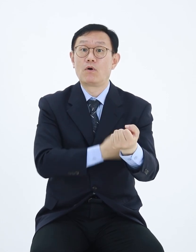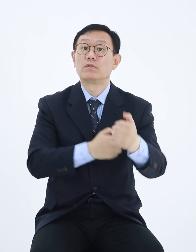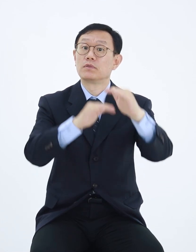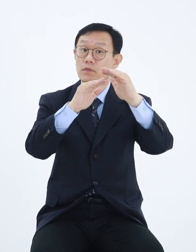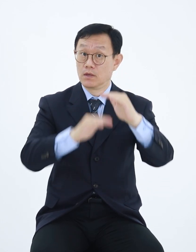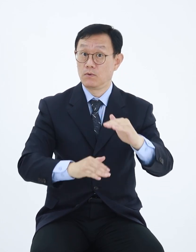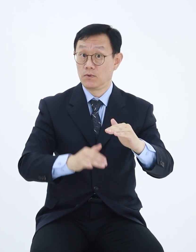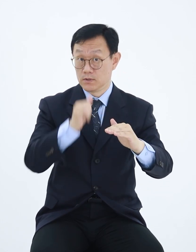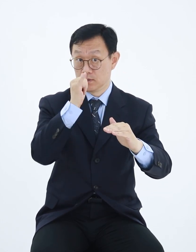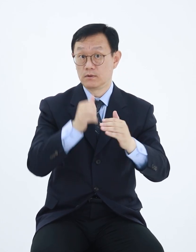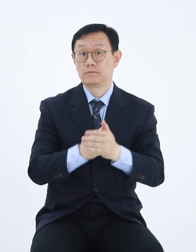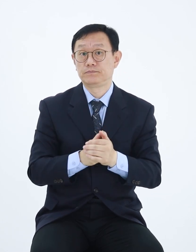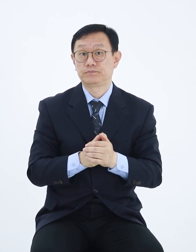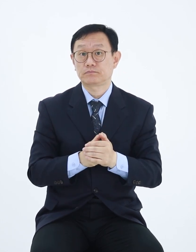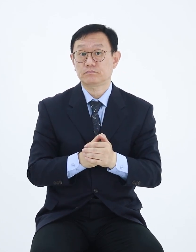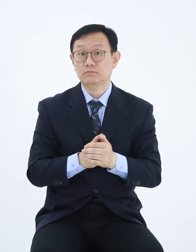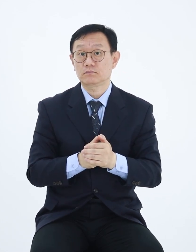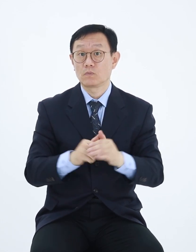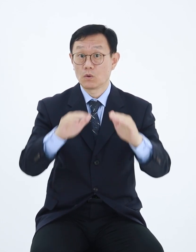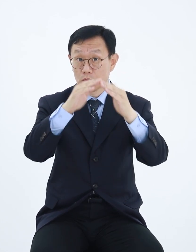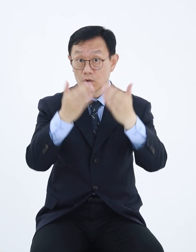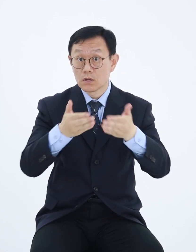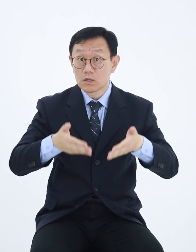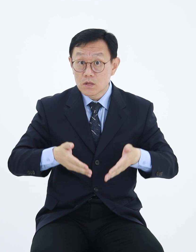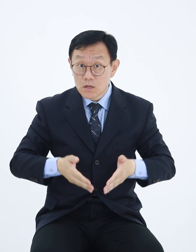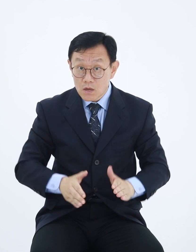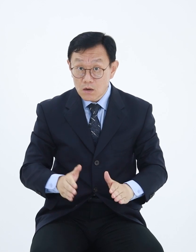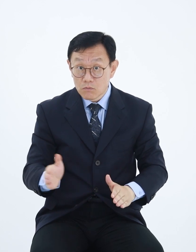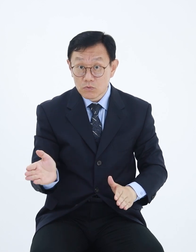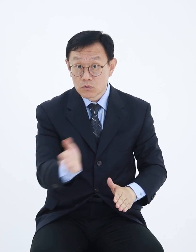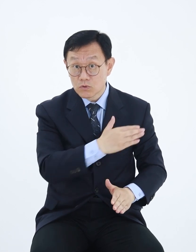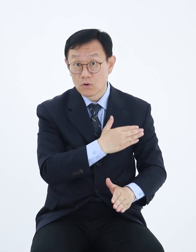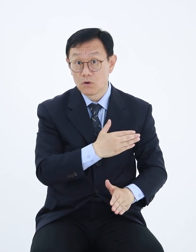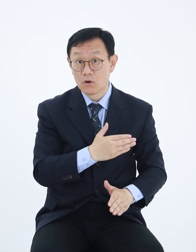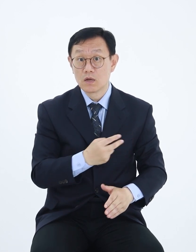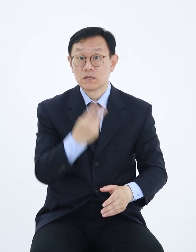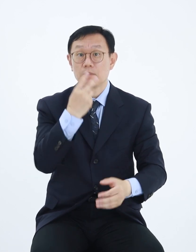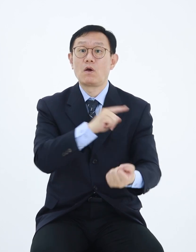내용이 담겨 있습니다. 우리 모두는 태어나면서